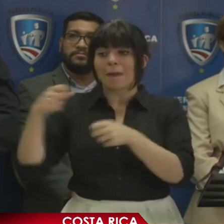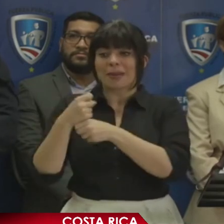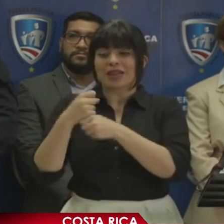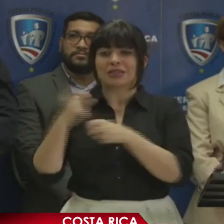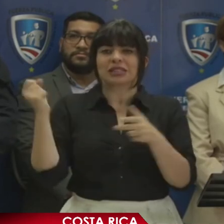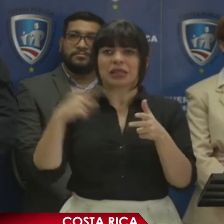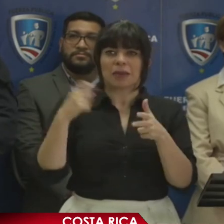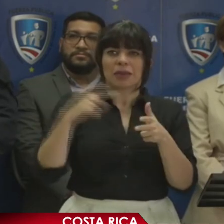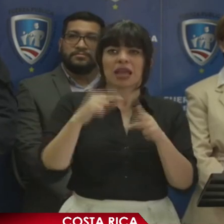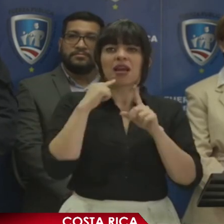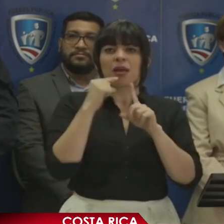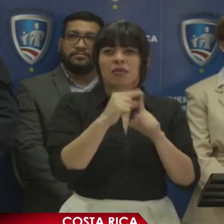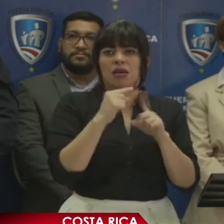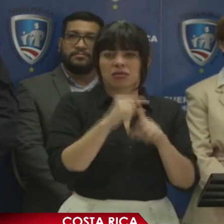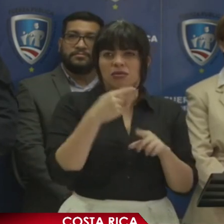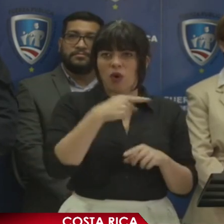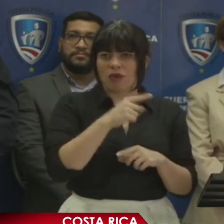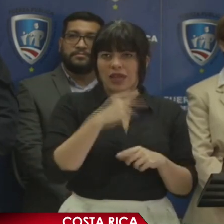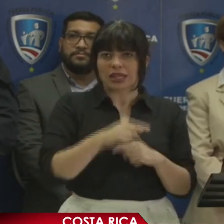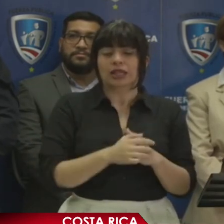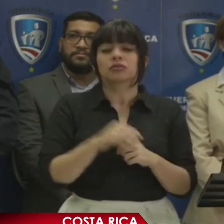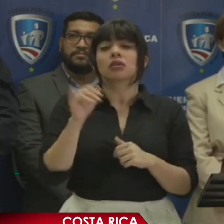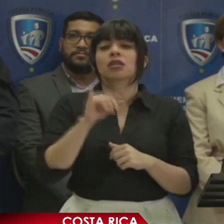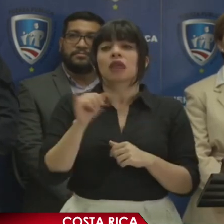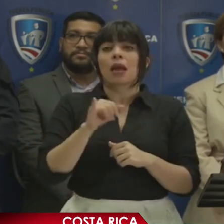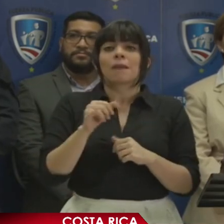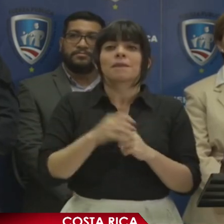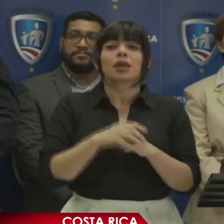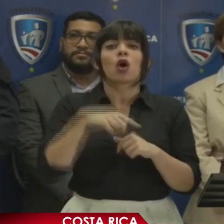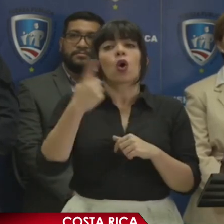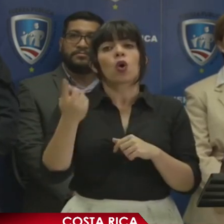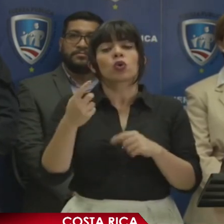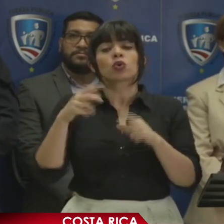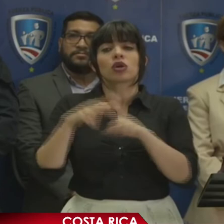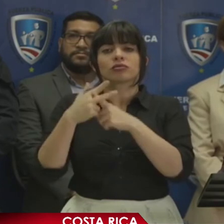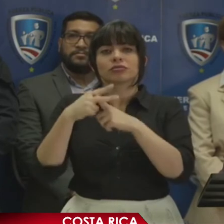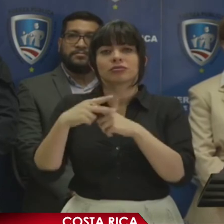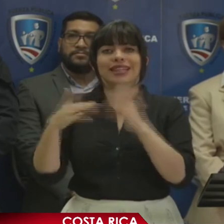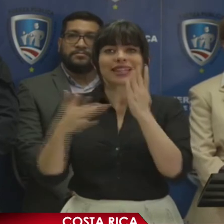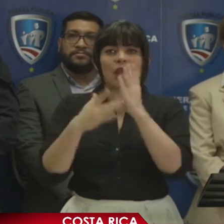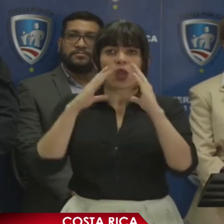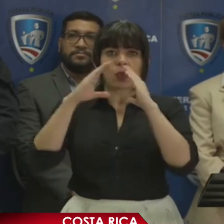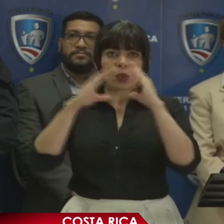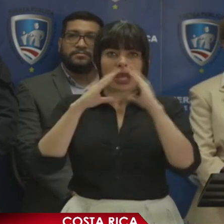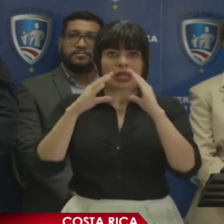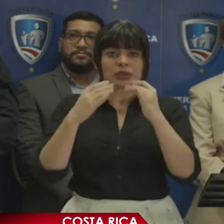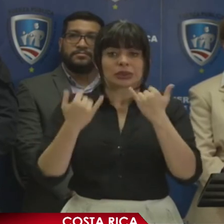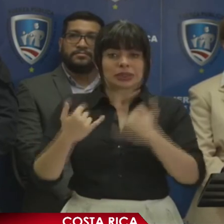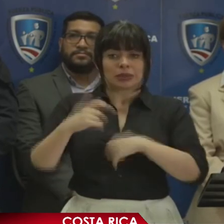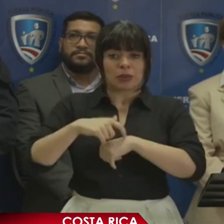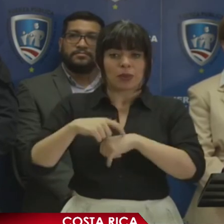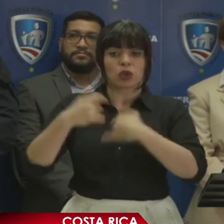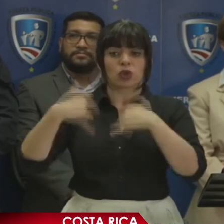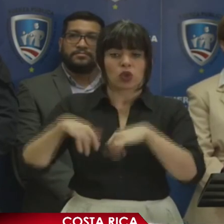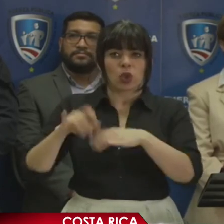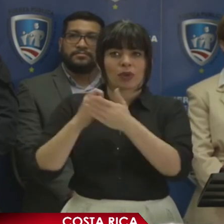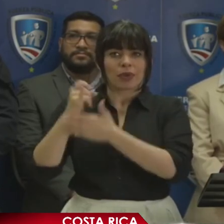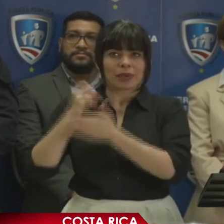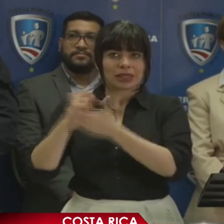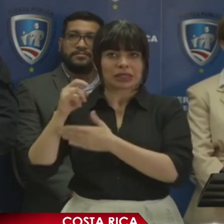tenemos otra avería reportada en la red de telecomunicaciones el día de ayer que en este momento está bajo investigación